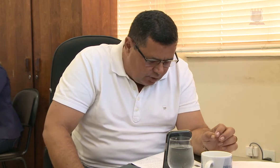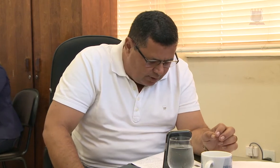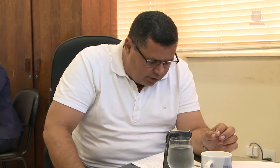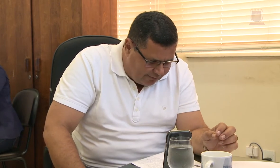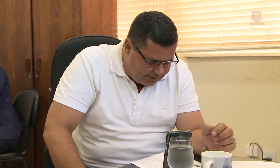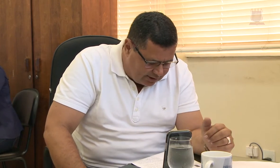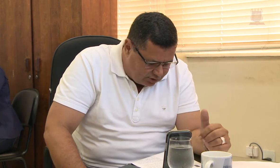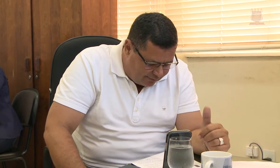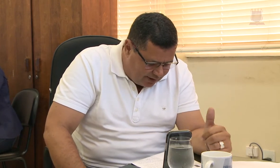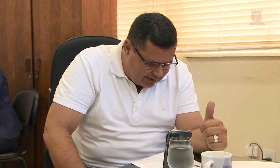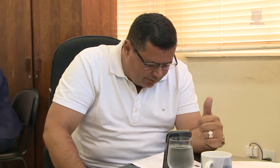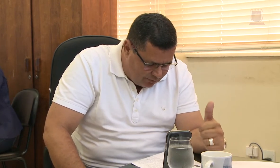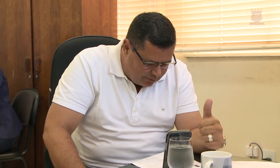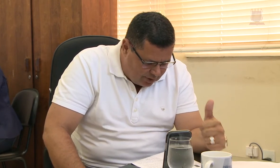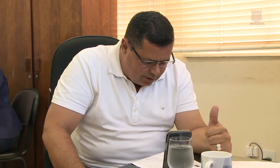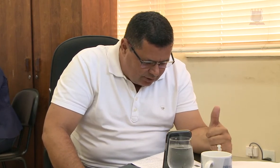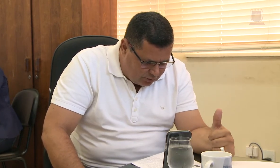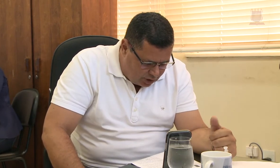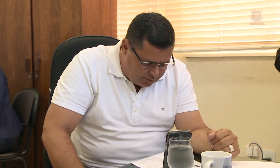Indicação de número